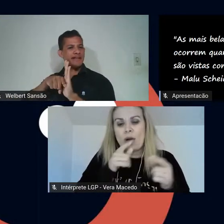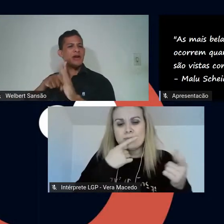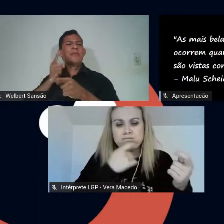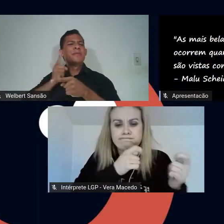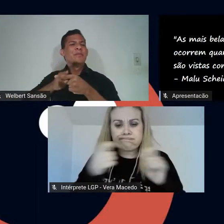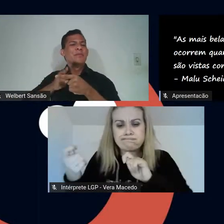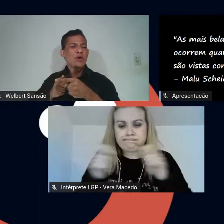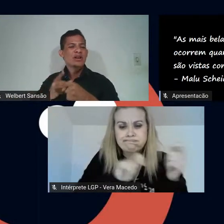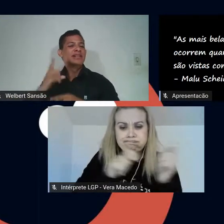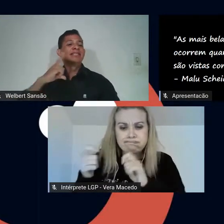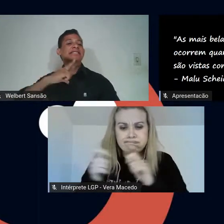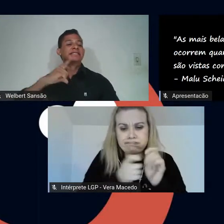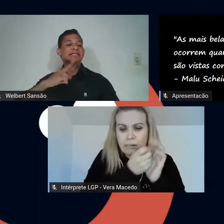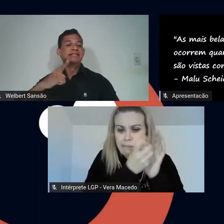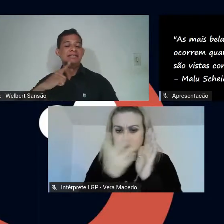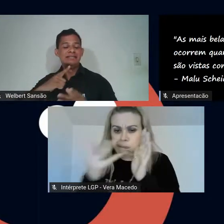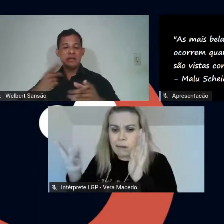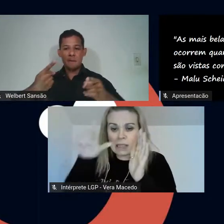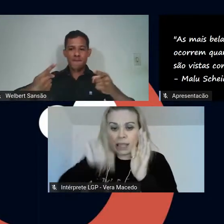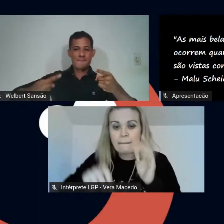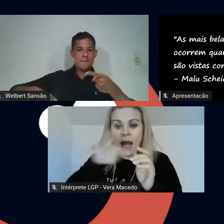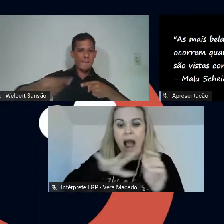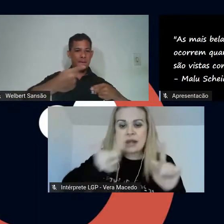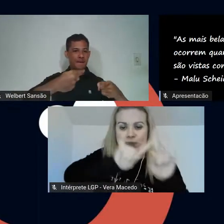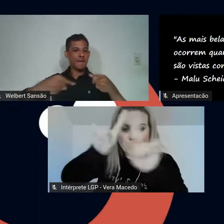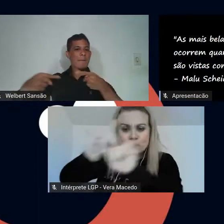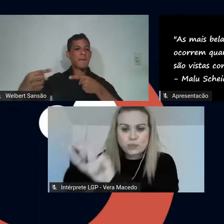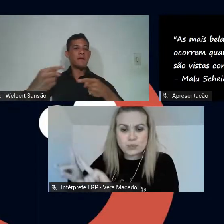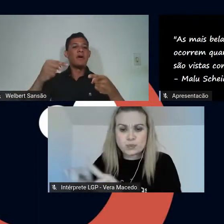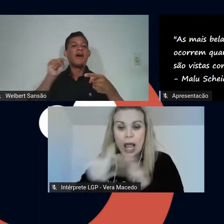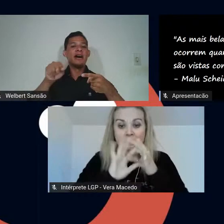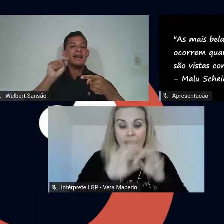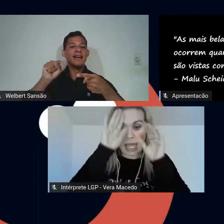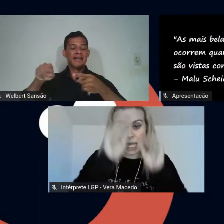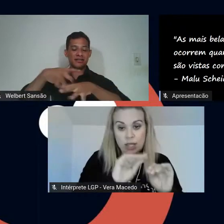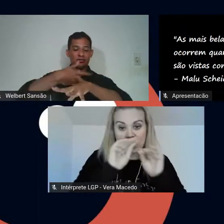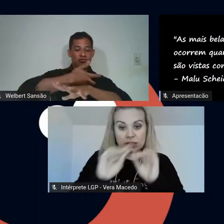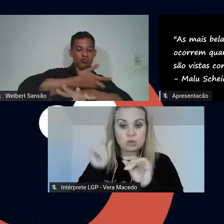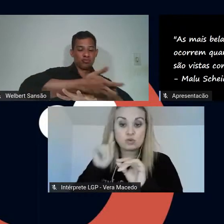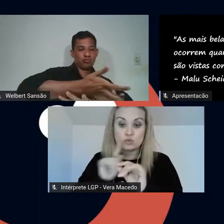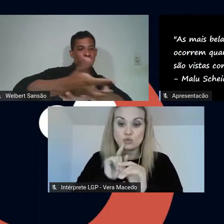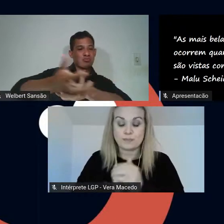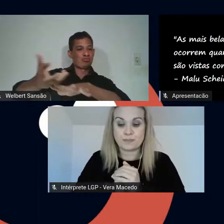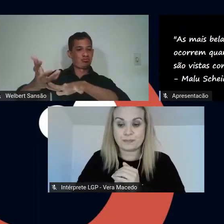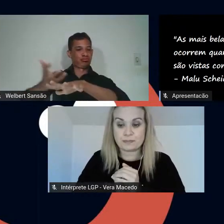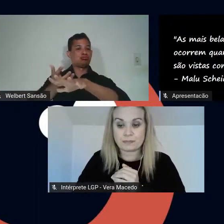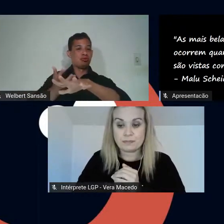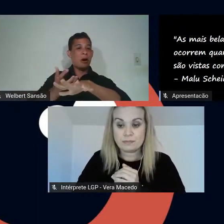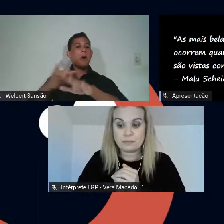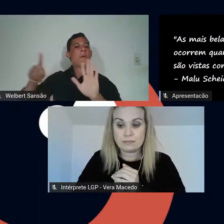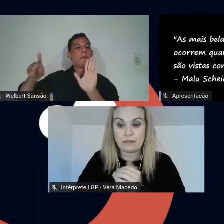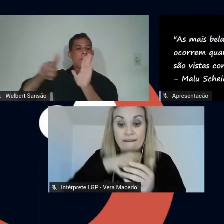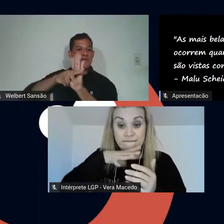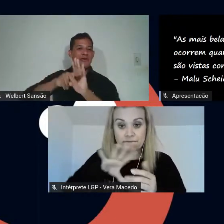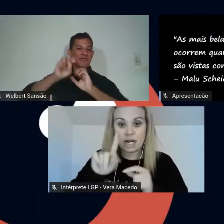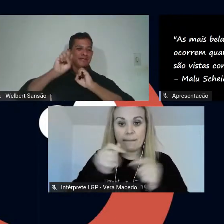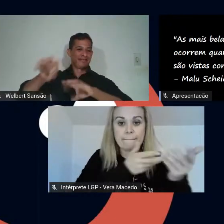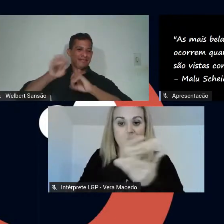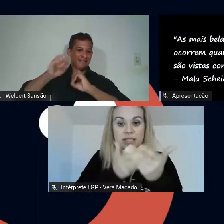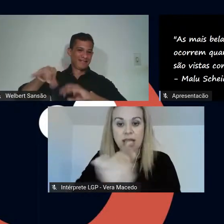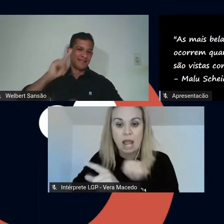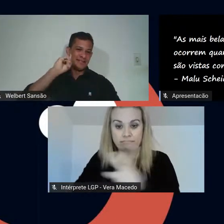transversal e multidisciplinar sobre a educação de surdos. Queremos partilhar